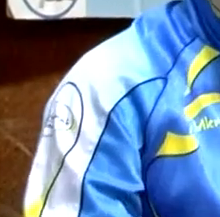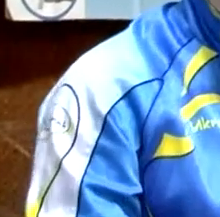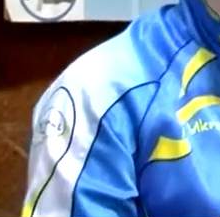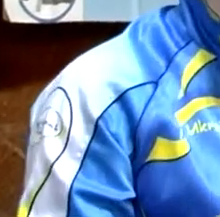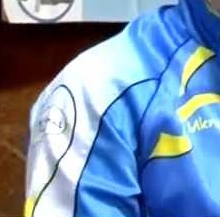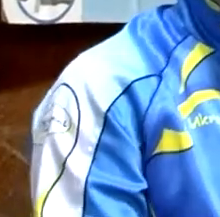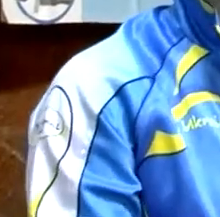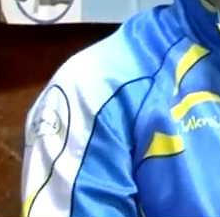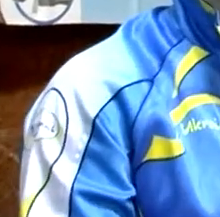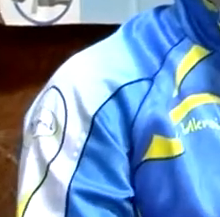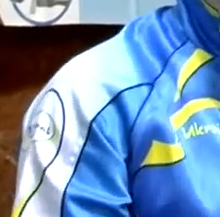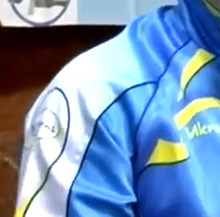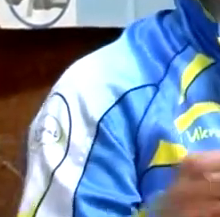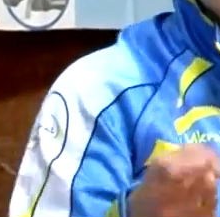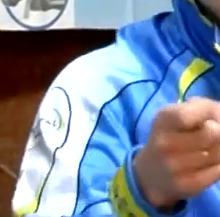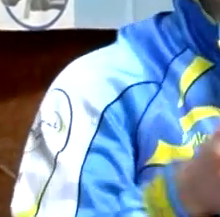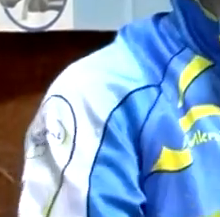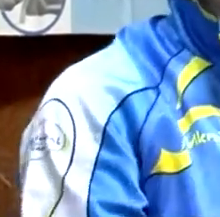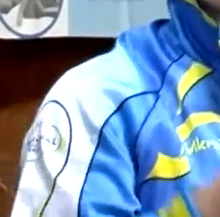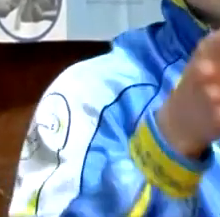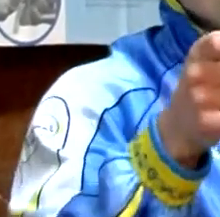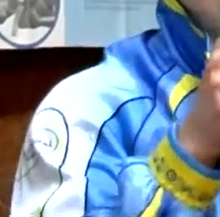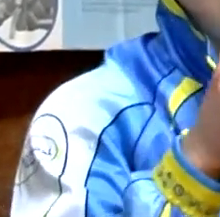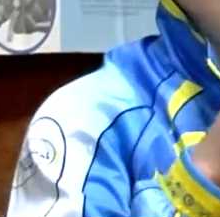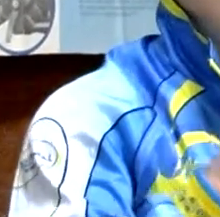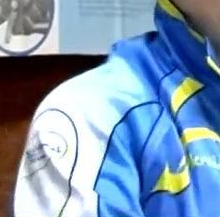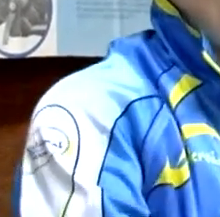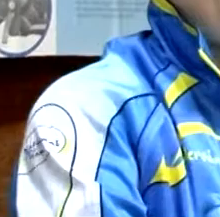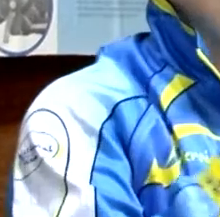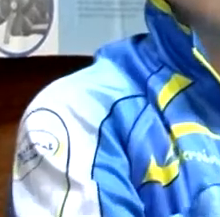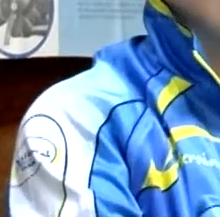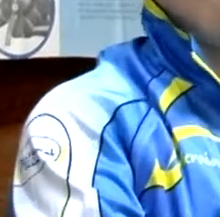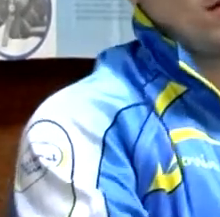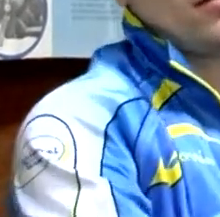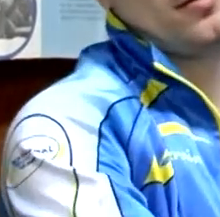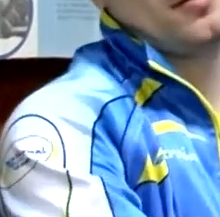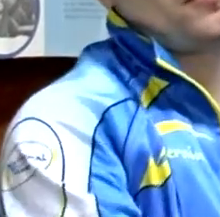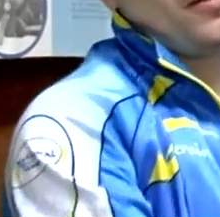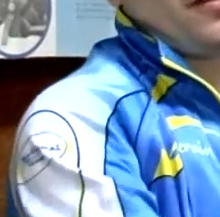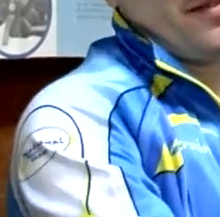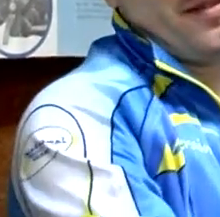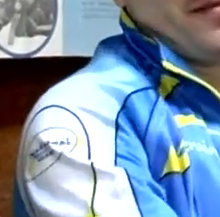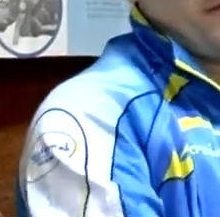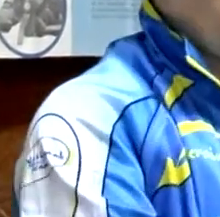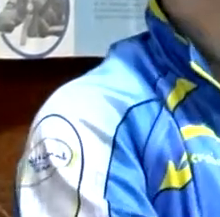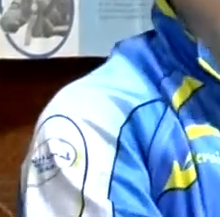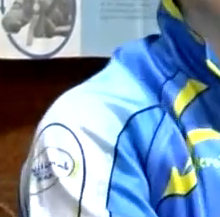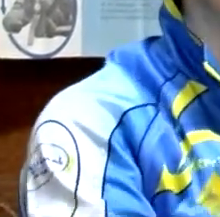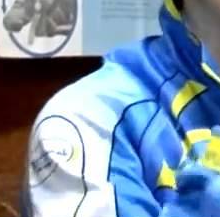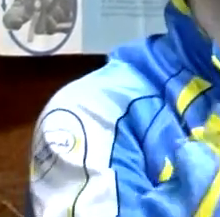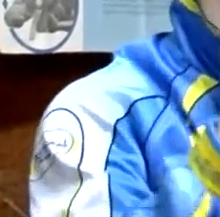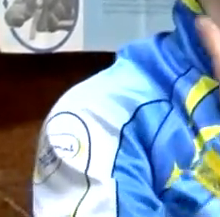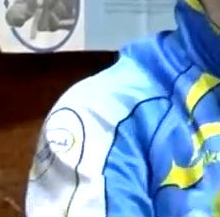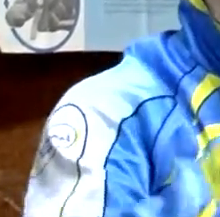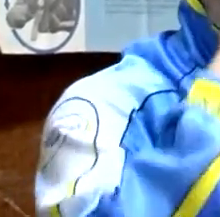заряджати зброю, готувати її до стрільби. Я це засвоїв, і